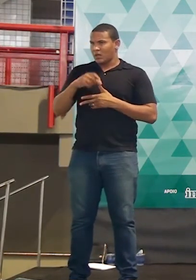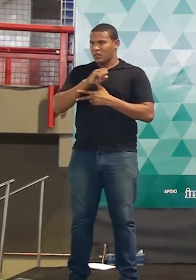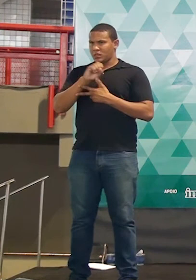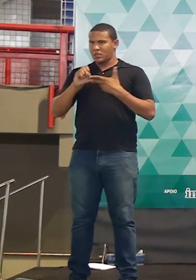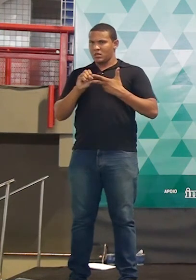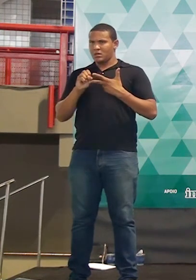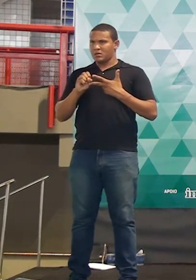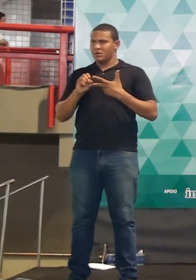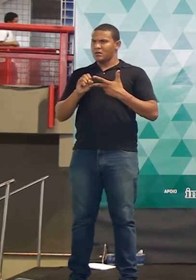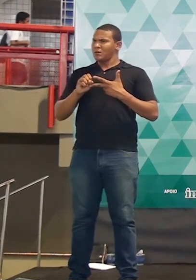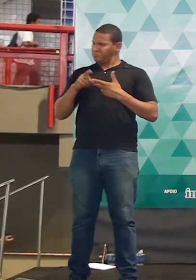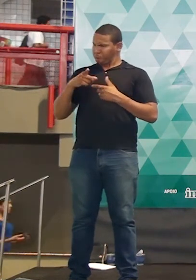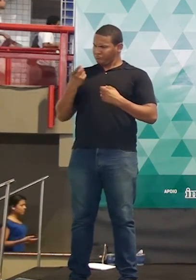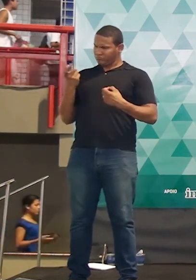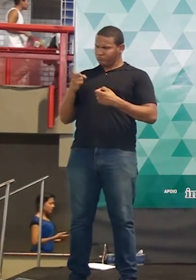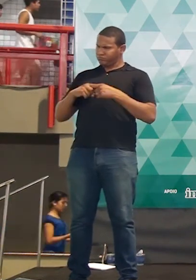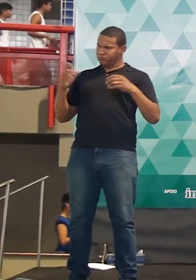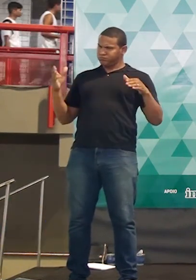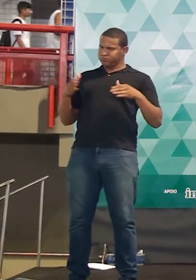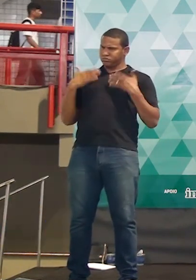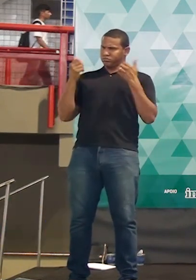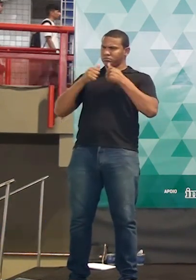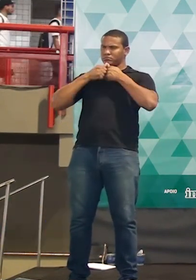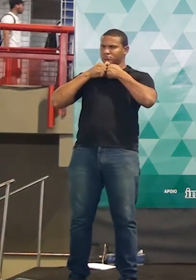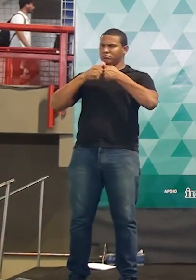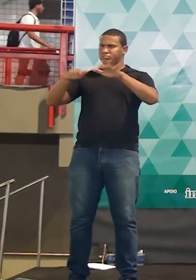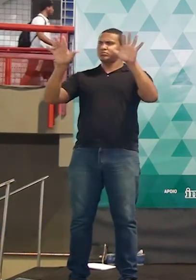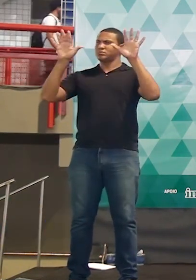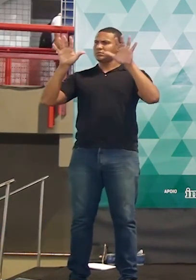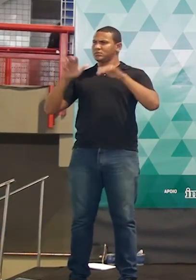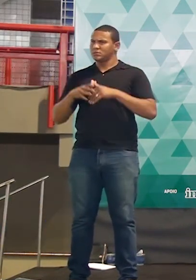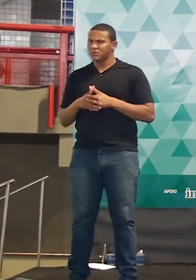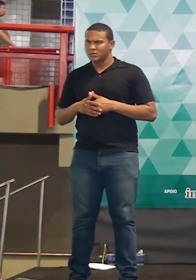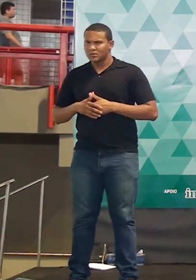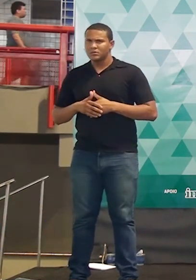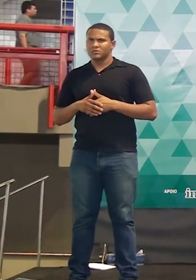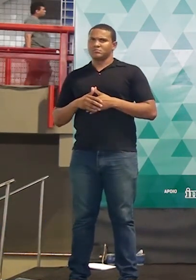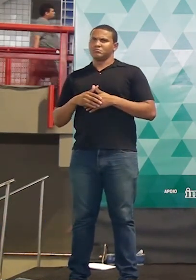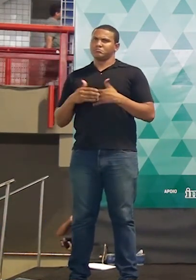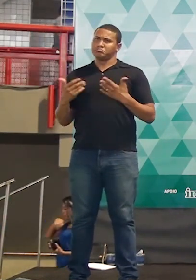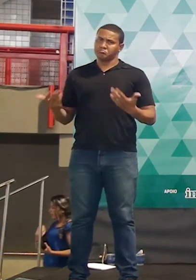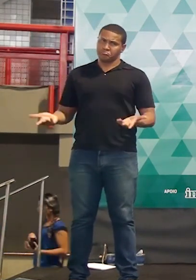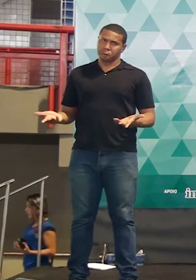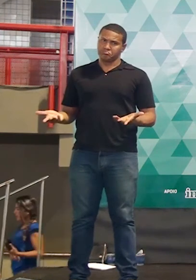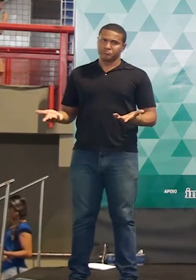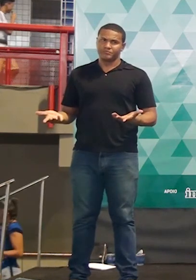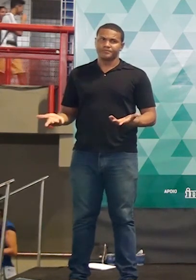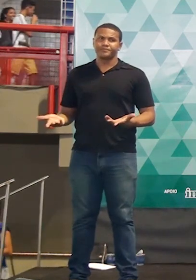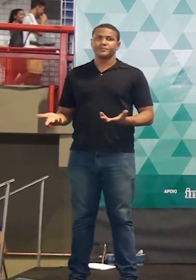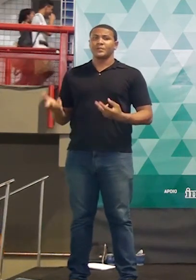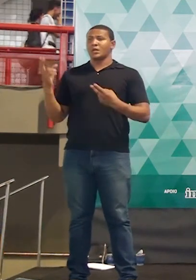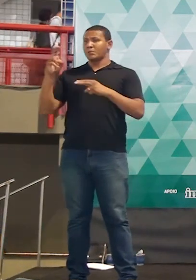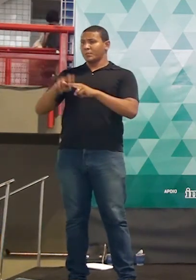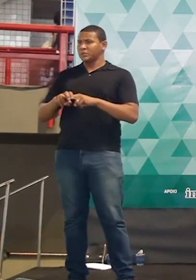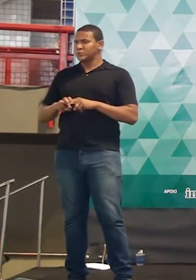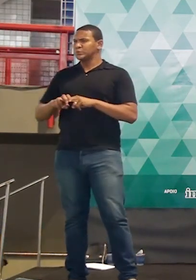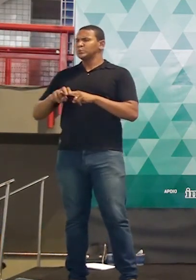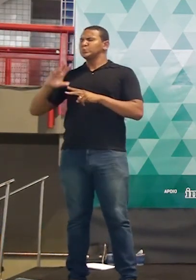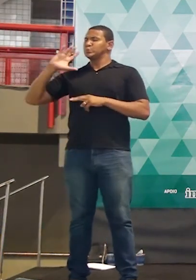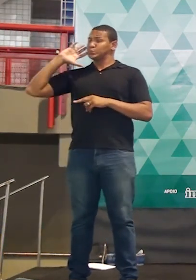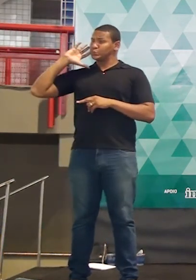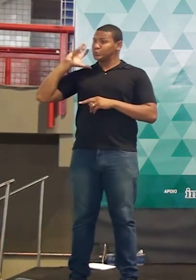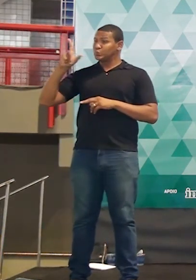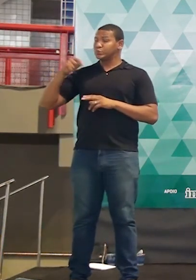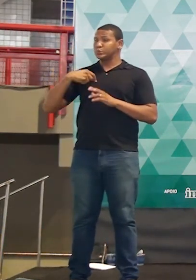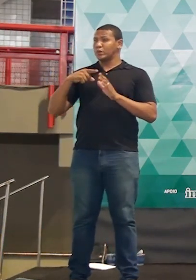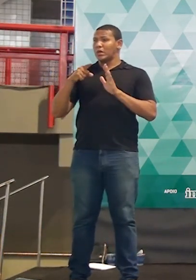o Enem voltou a circular com o Guia do Participante. Então, todas as informações que eu